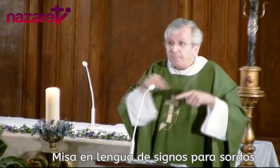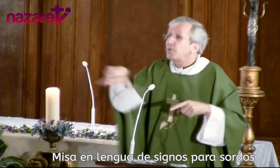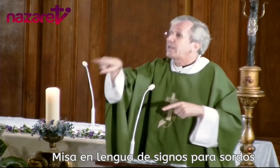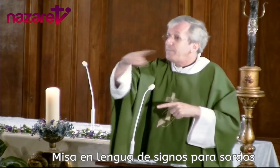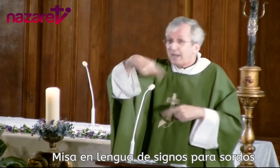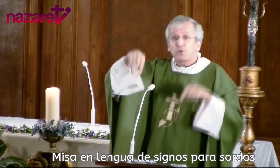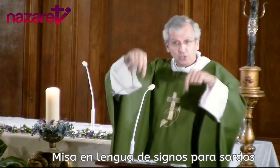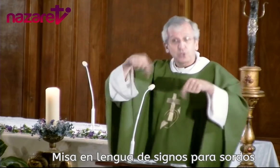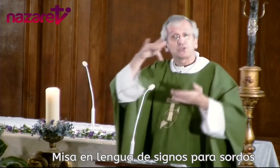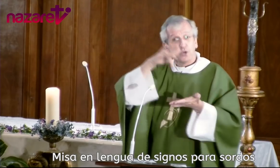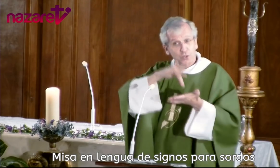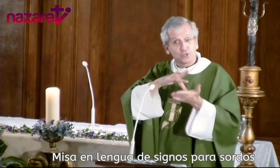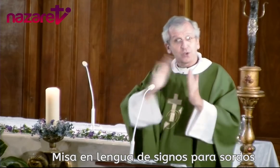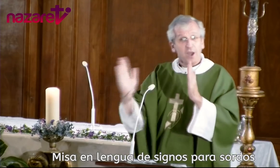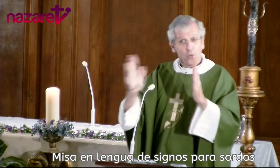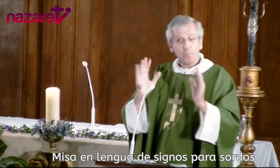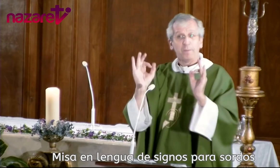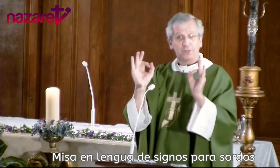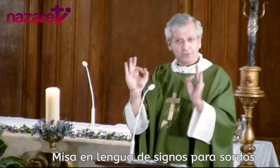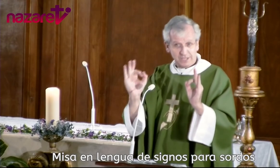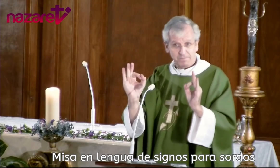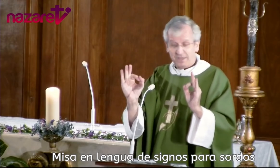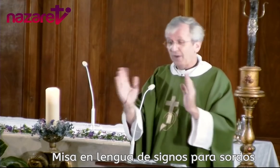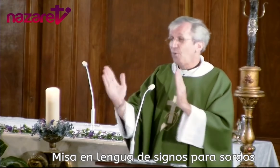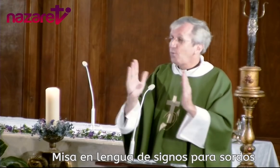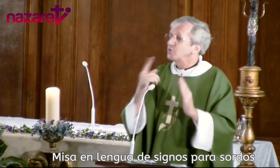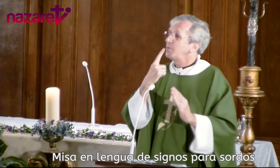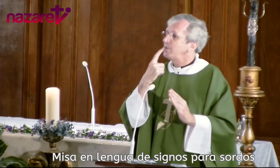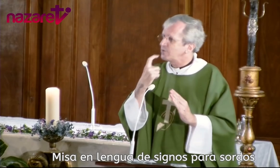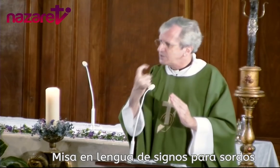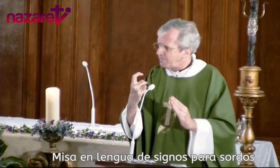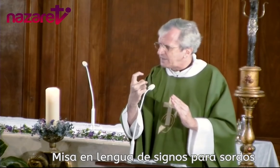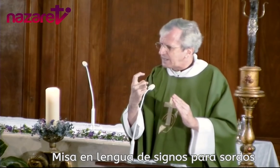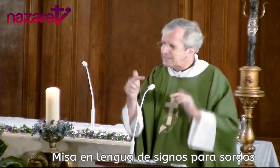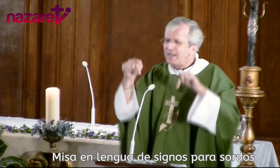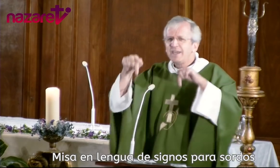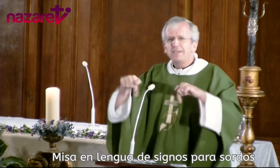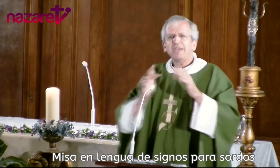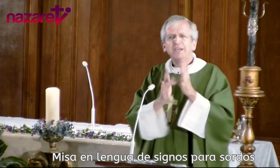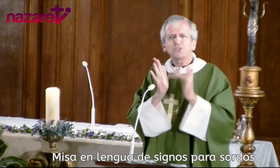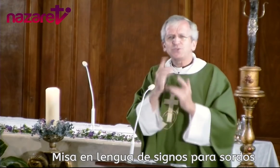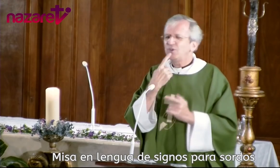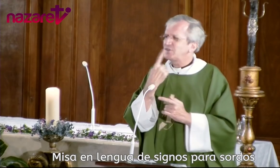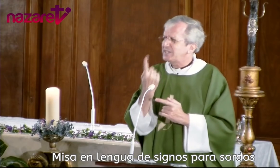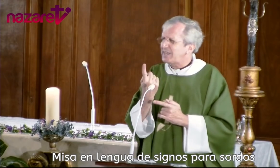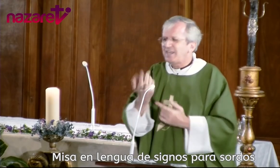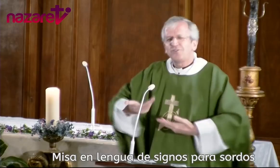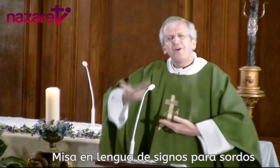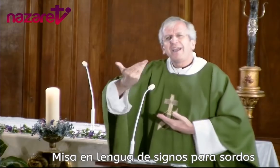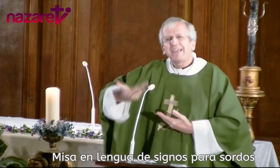que también a nosotros nos toca un momento especial, unos momentos difíciles. Y ahí Jesús nos está diciendo qué es